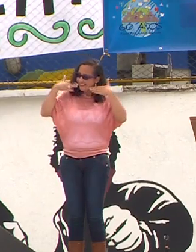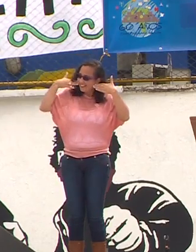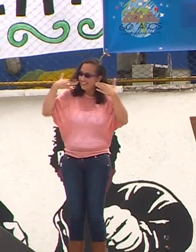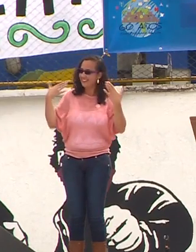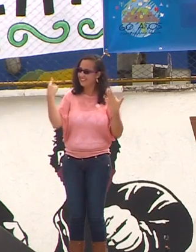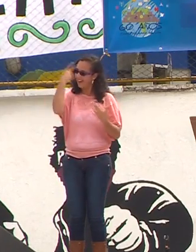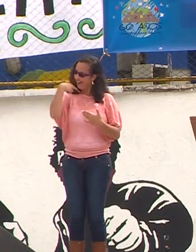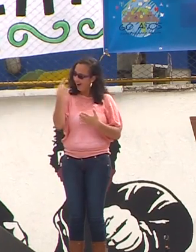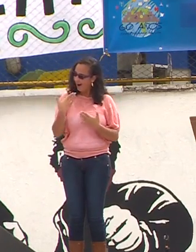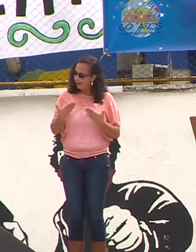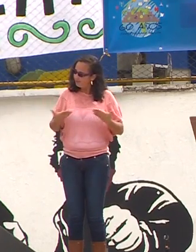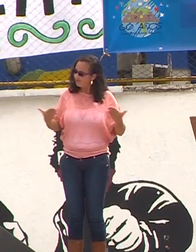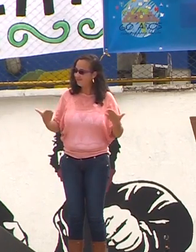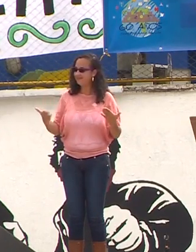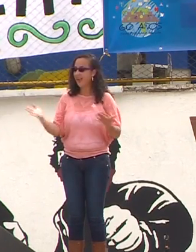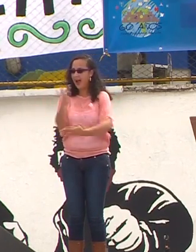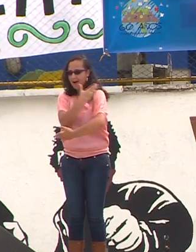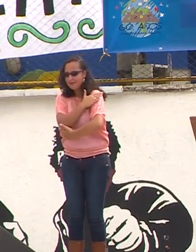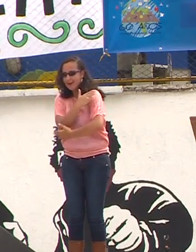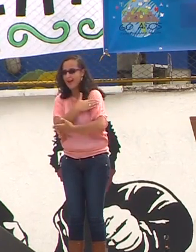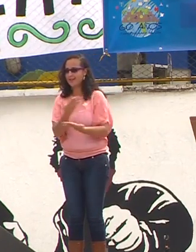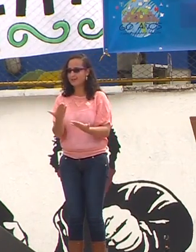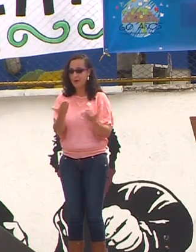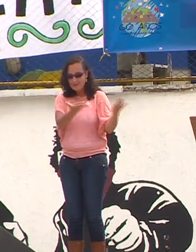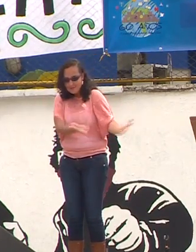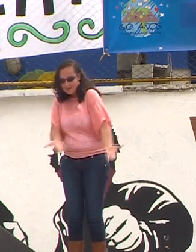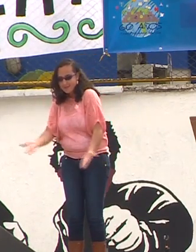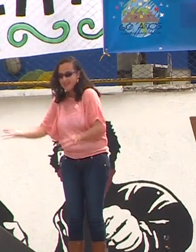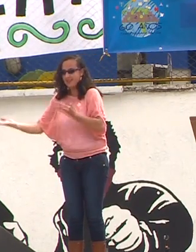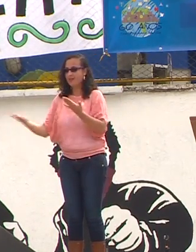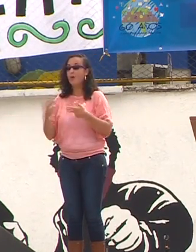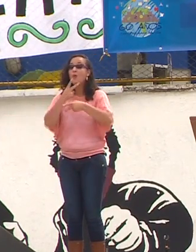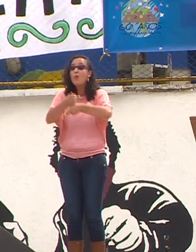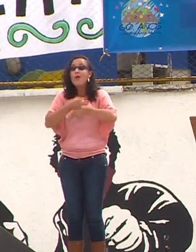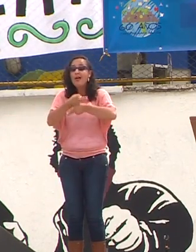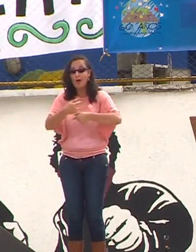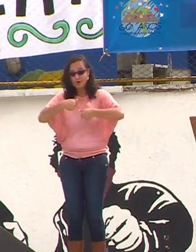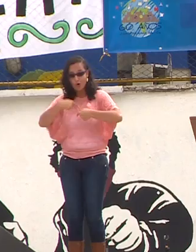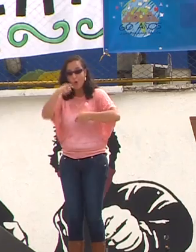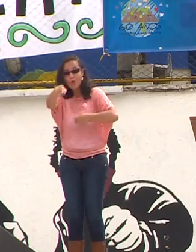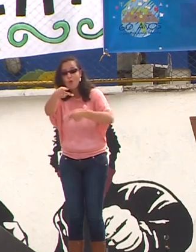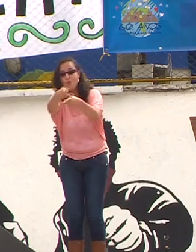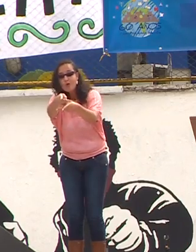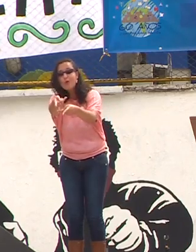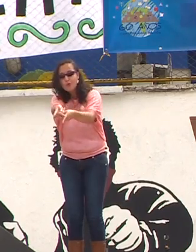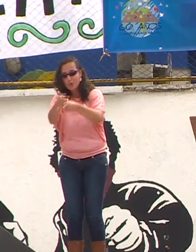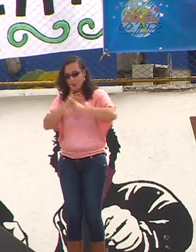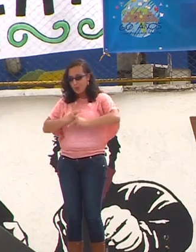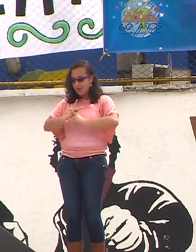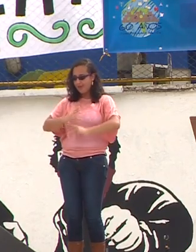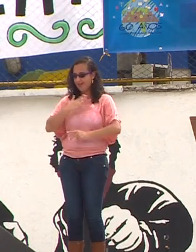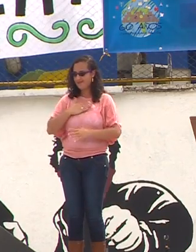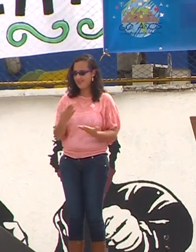abrazo, la acogida, el cuidado recíproco, el diálogo fraterno.